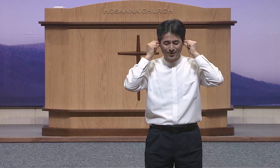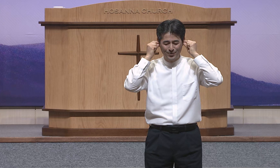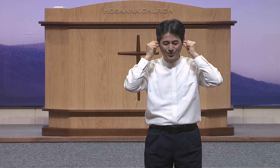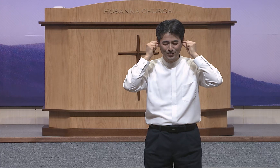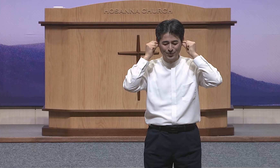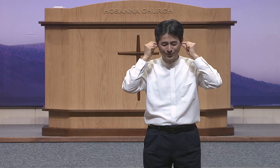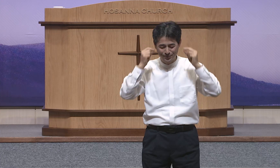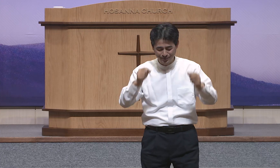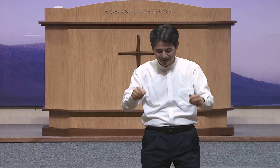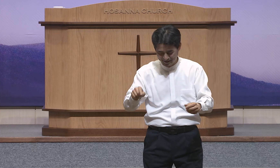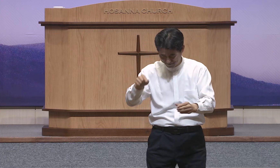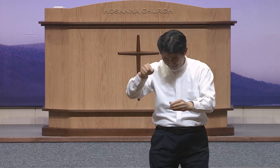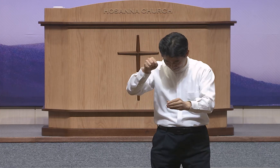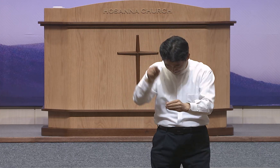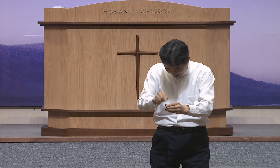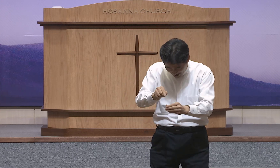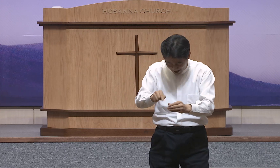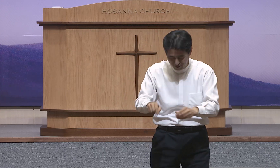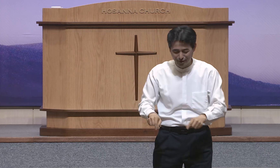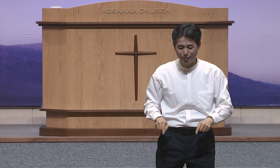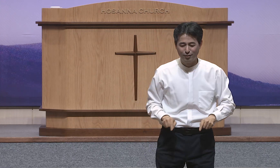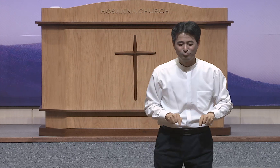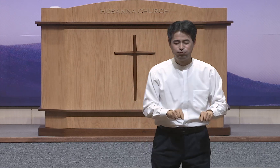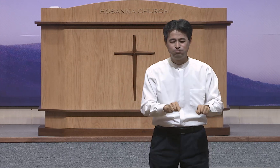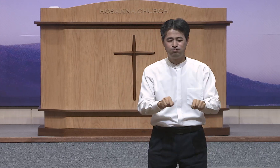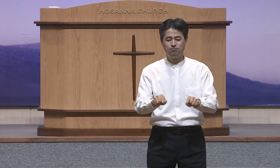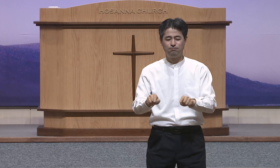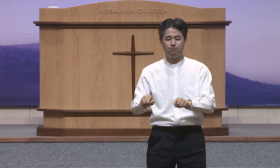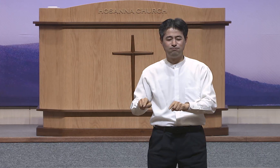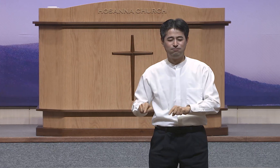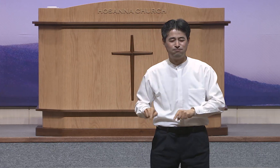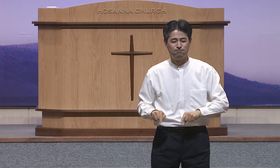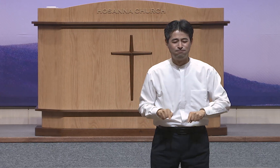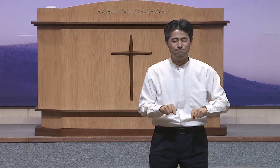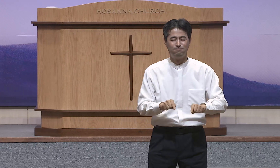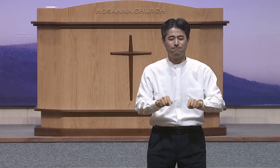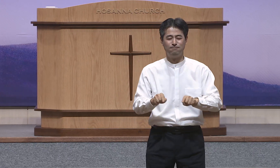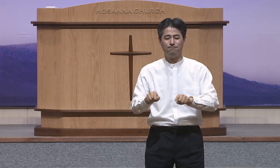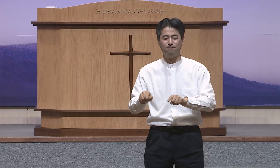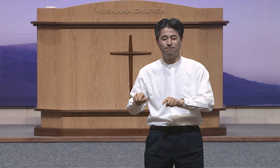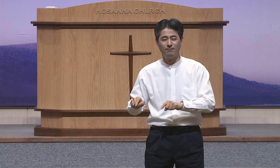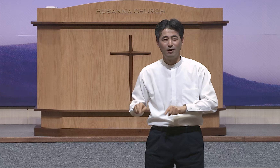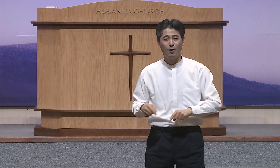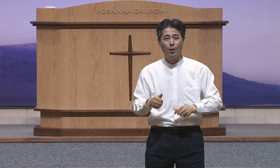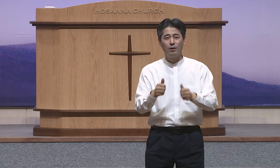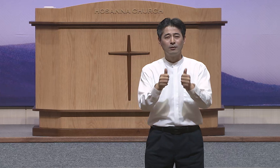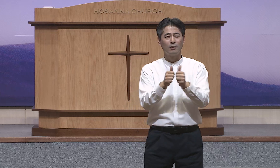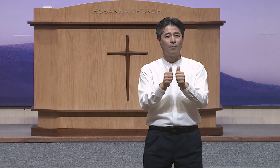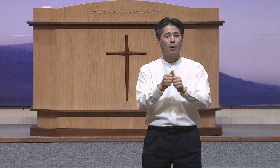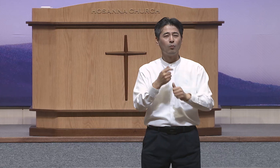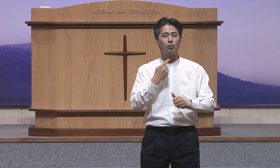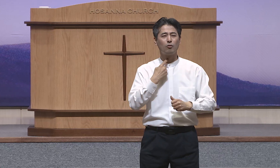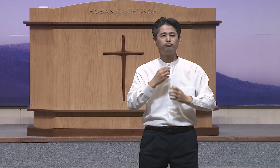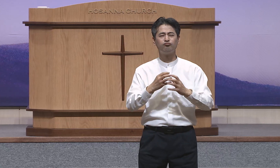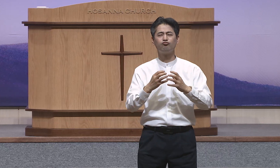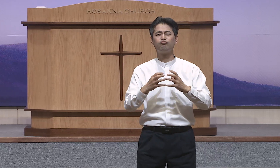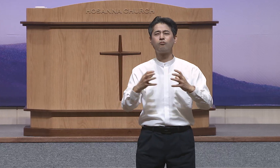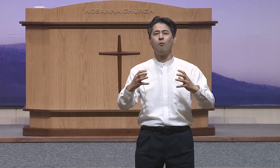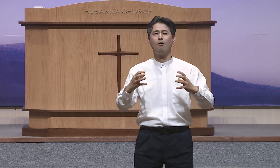처음 무언가를 박자라는 것을 알아야 되기 때문에 그것을 켜고 듣고 있는데 임동진 목사님이